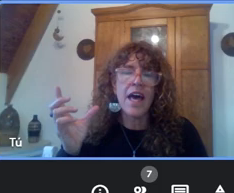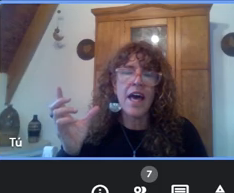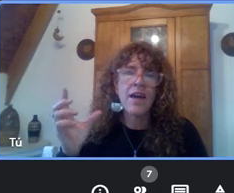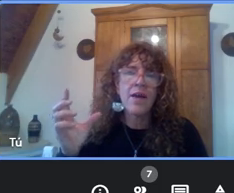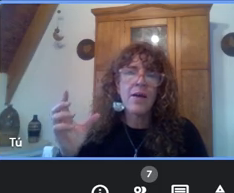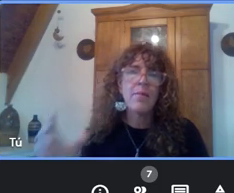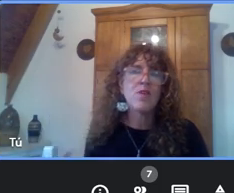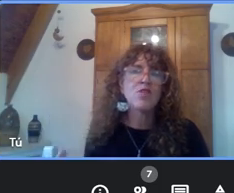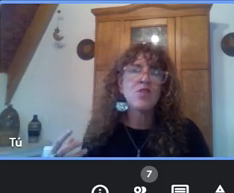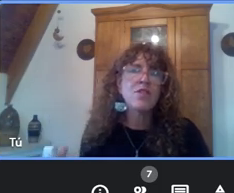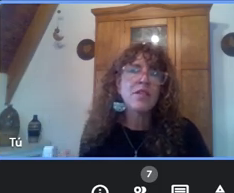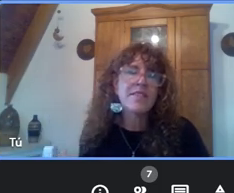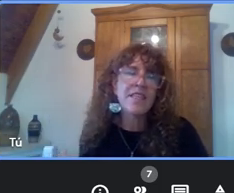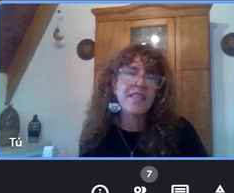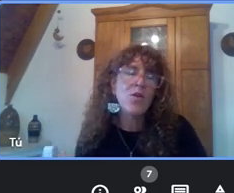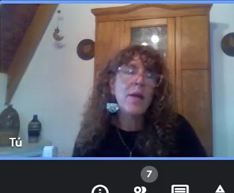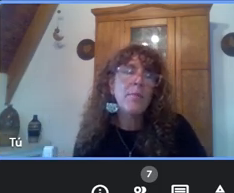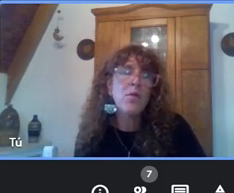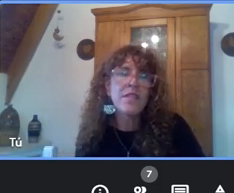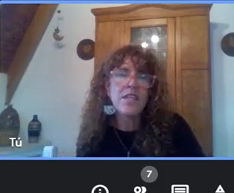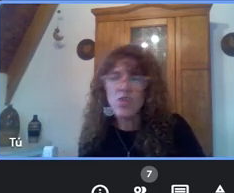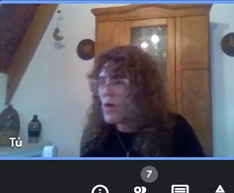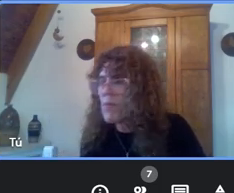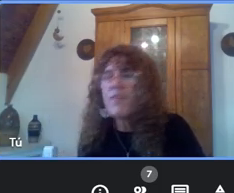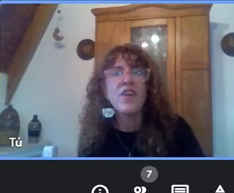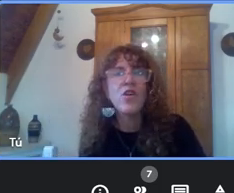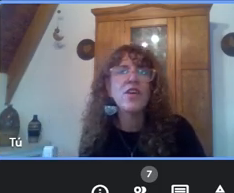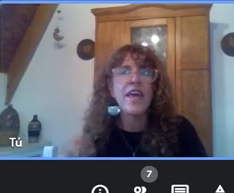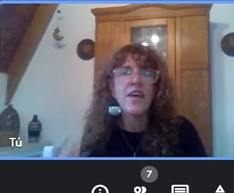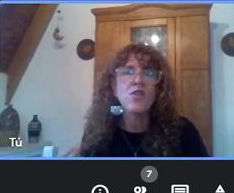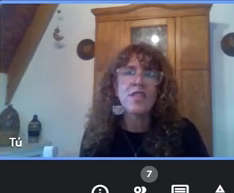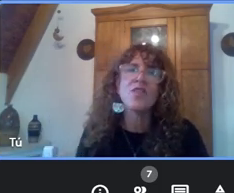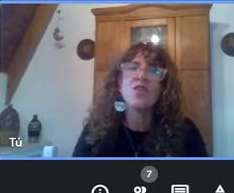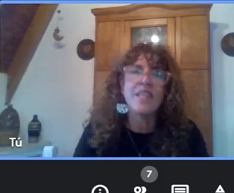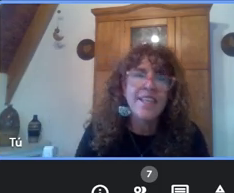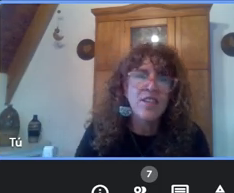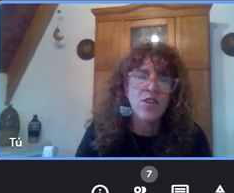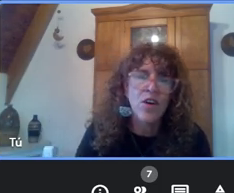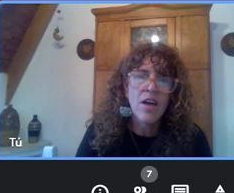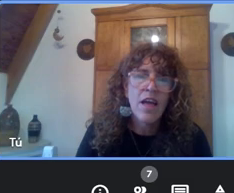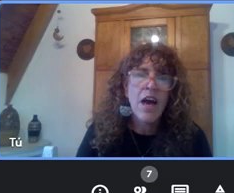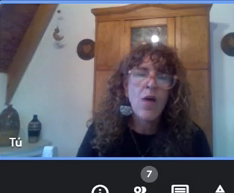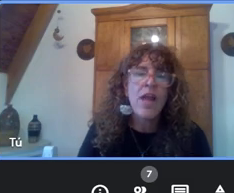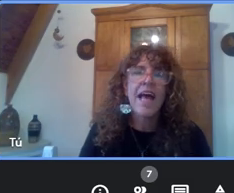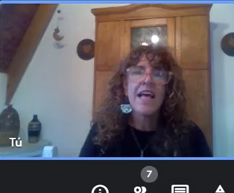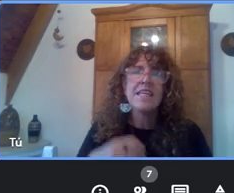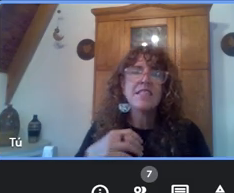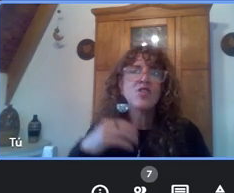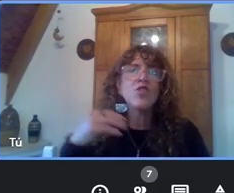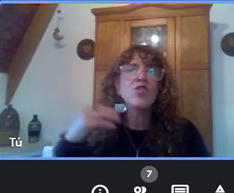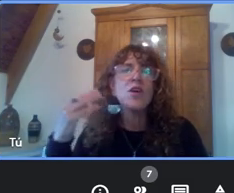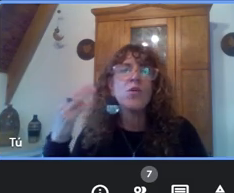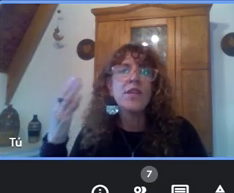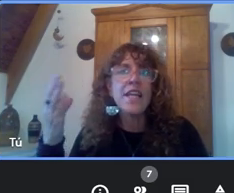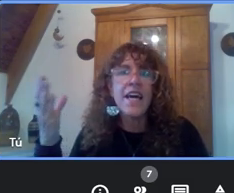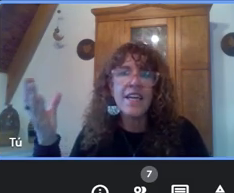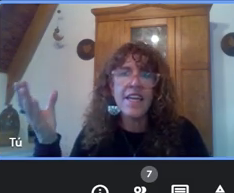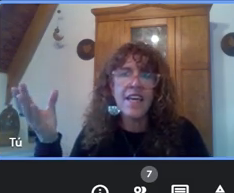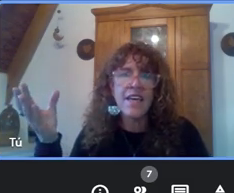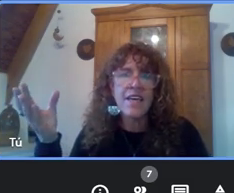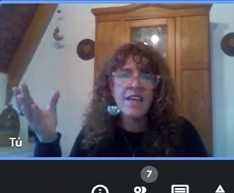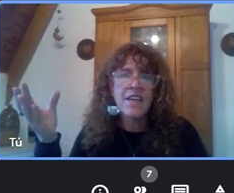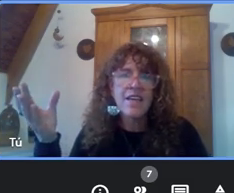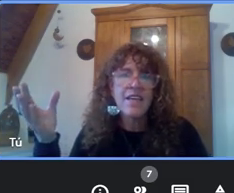duda, pero yo estoy, si tengo el apunte, yo voy, me fijo y ahí constato y listo. Ahora, si yo lo tengo en el